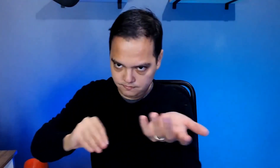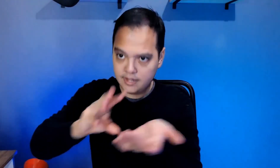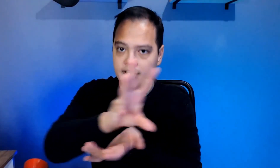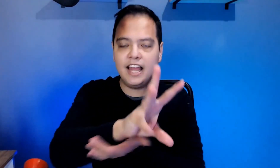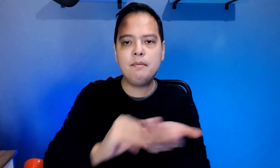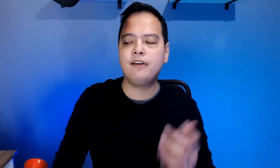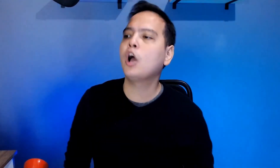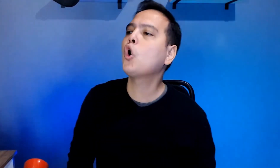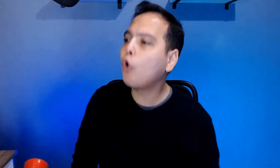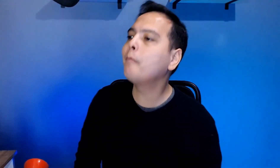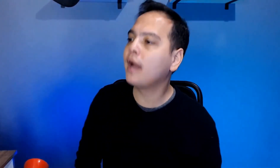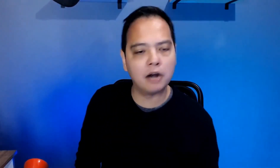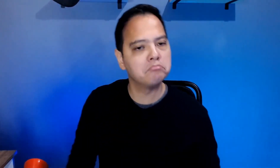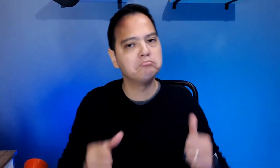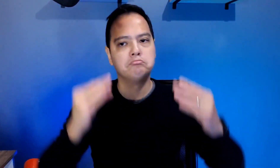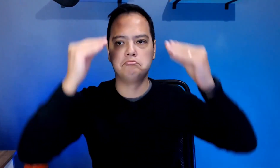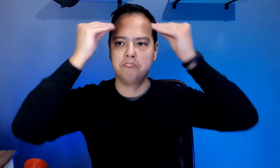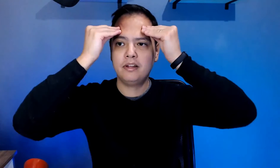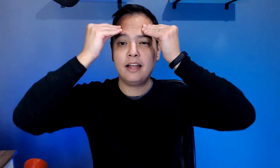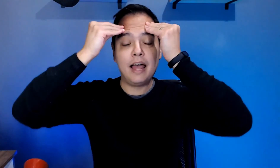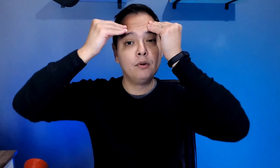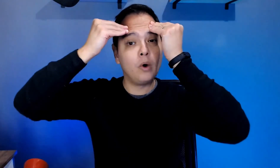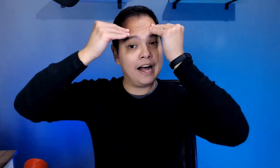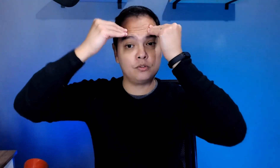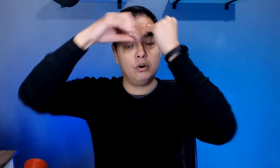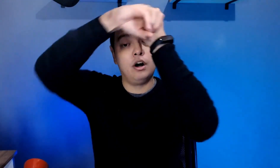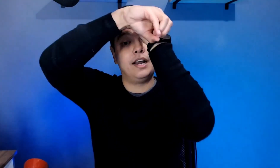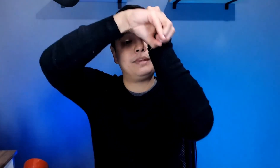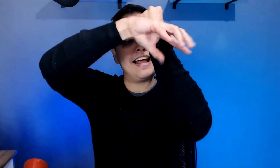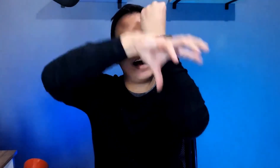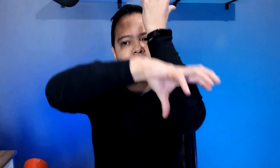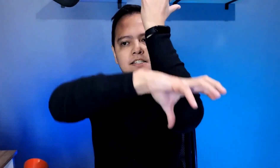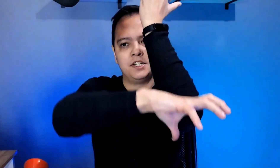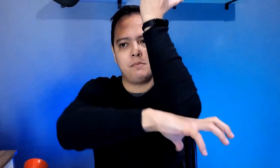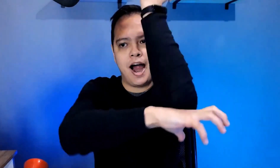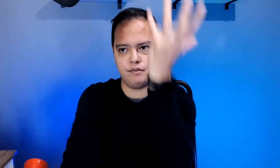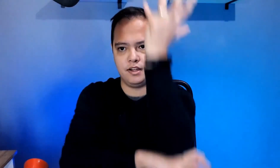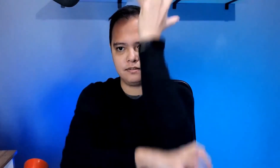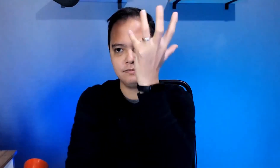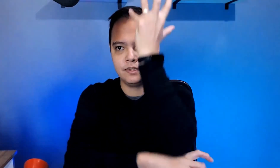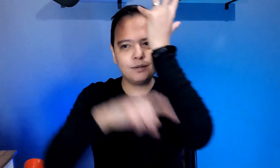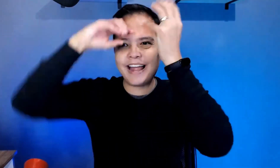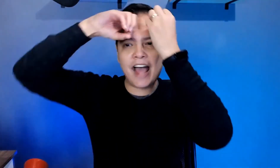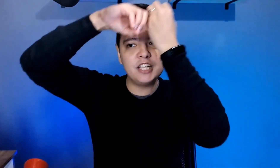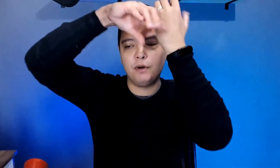Ele me fala, copiar. É muito raso. Ó, não tem raiz. Imagina uma árvore. Não tem raiz para eu lembrar disso